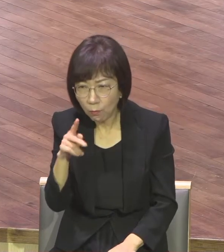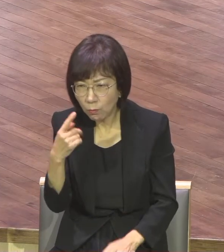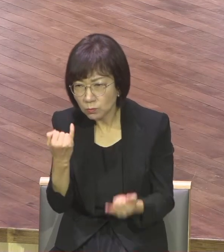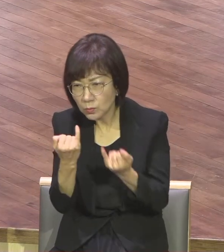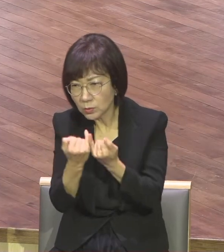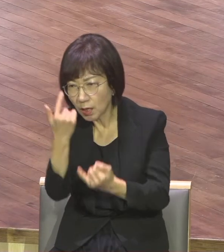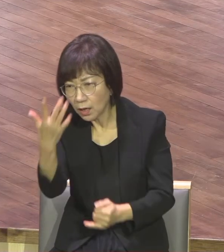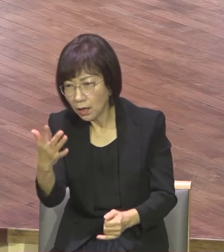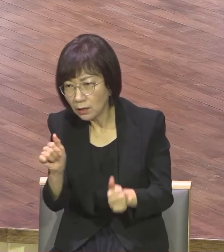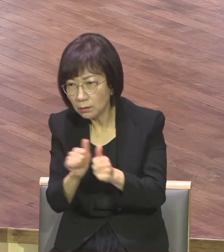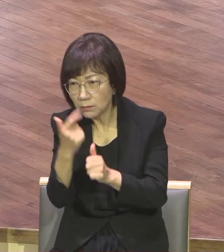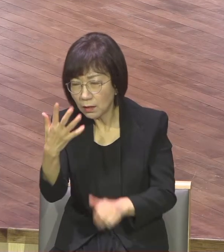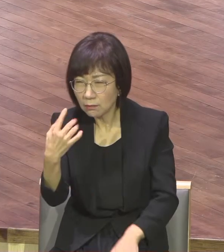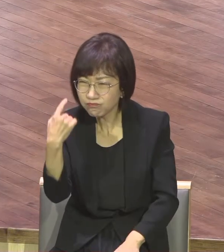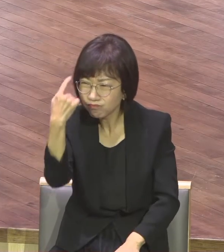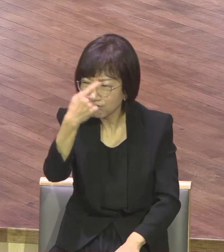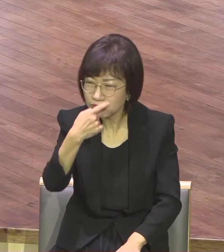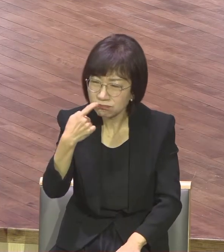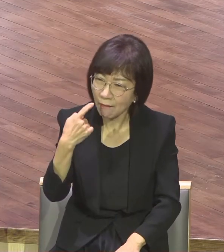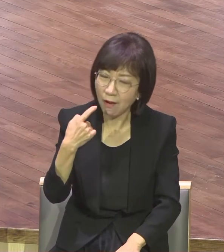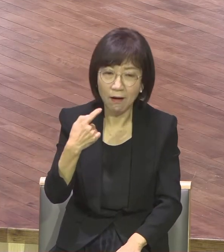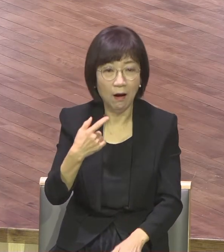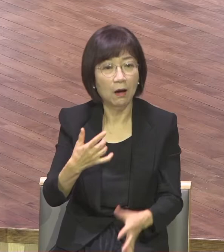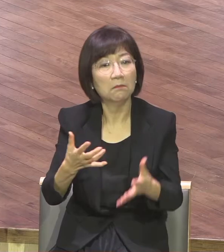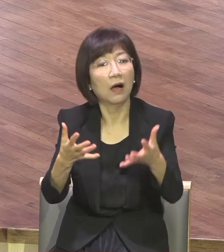사람들이 너무 많아요. 생각보다